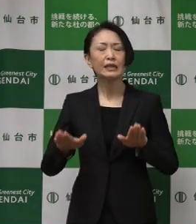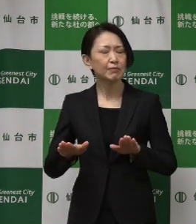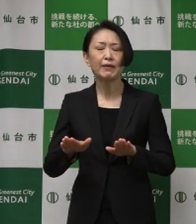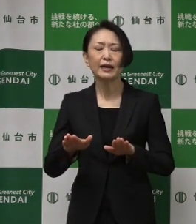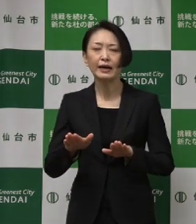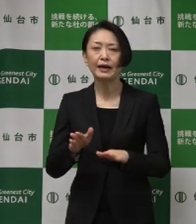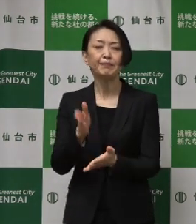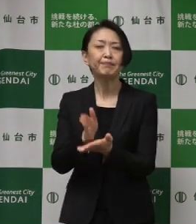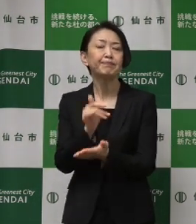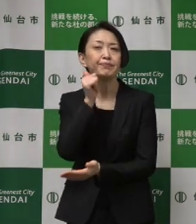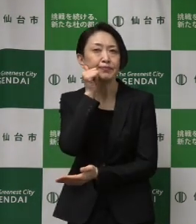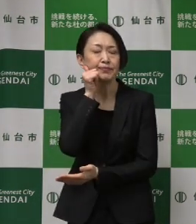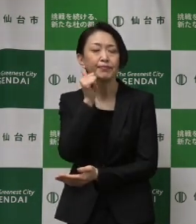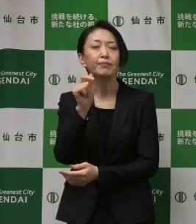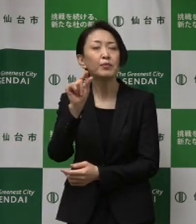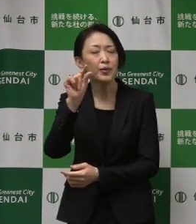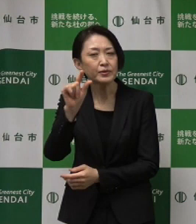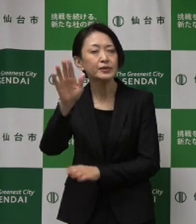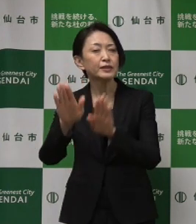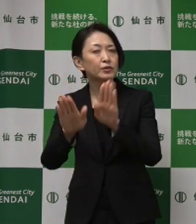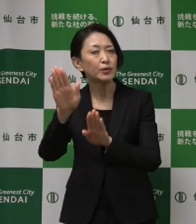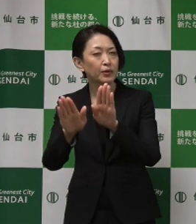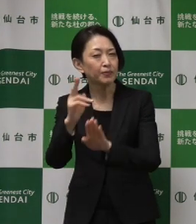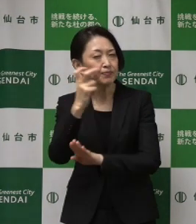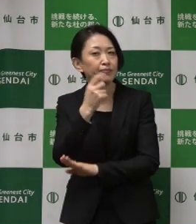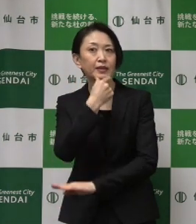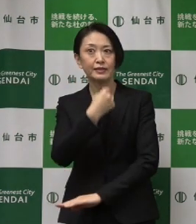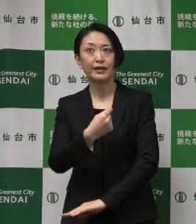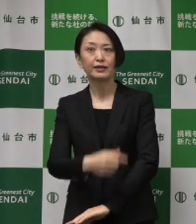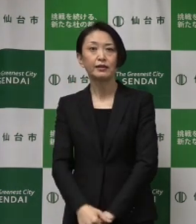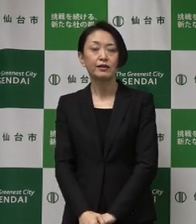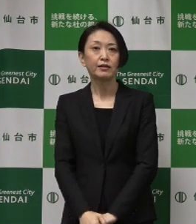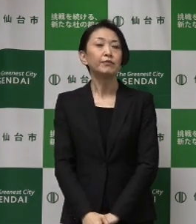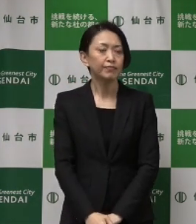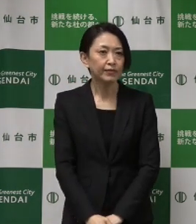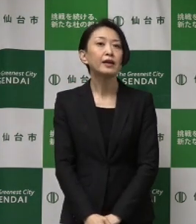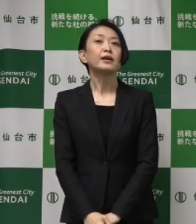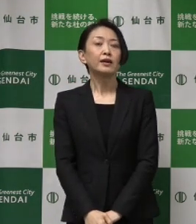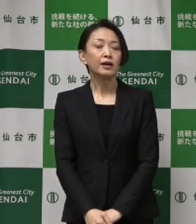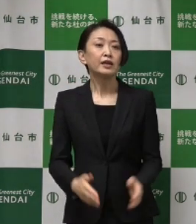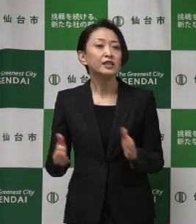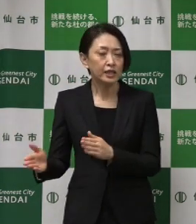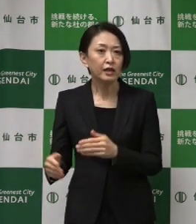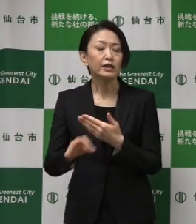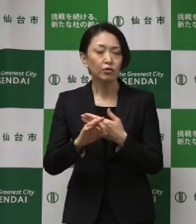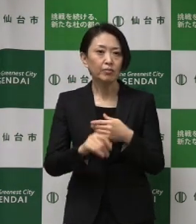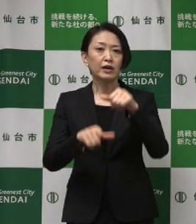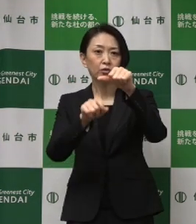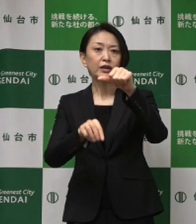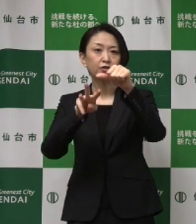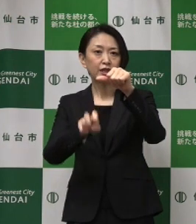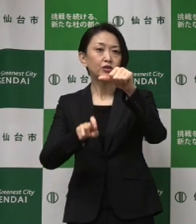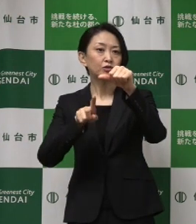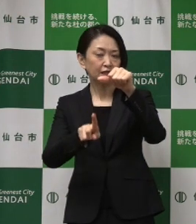うしばらく様子を見させていただきたいと思います。 そうすると期限を切って解除する、そして再延